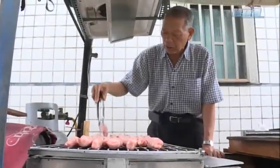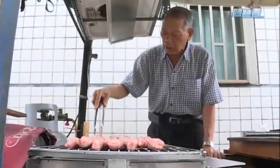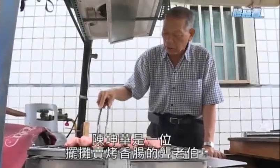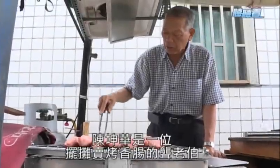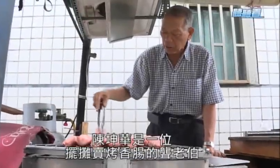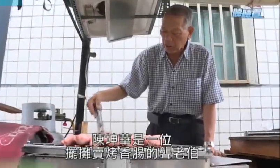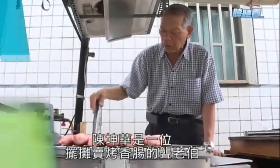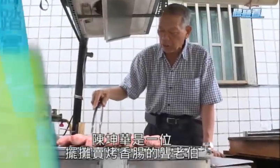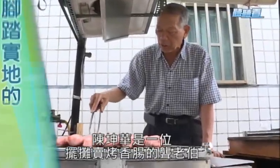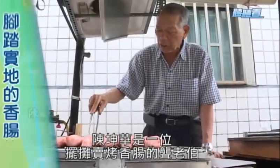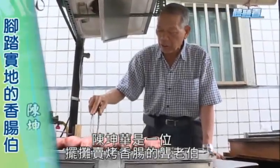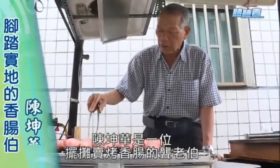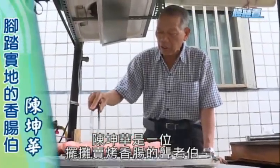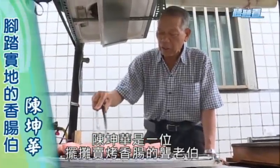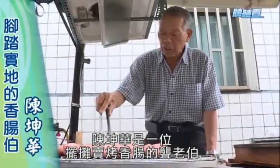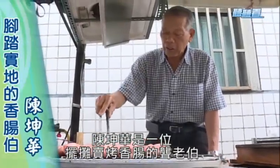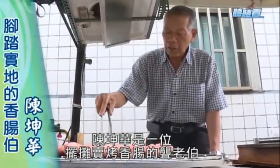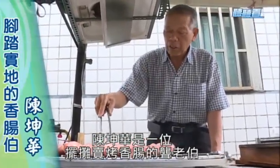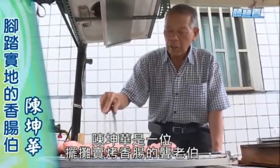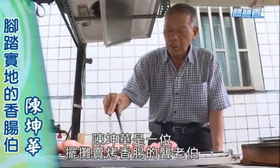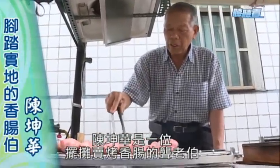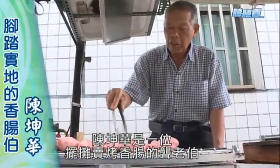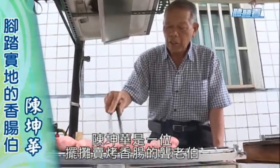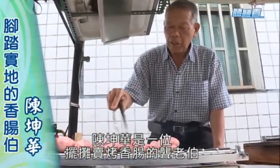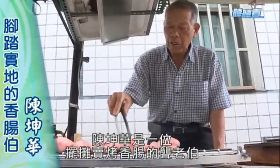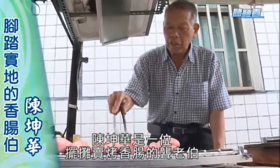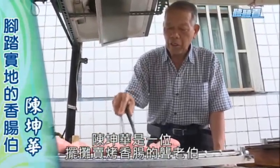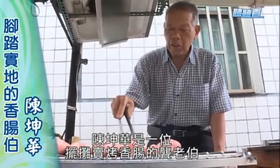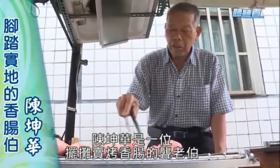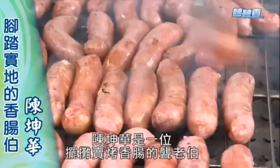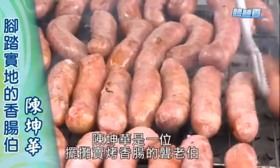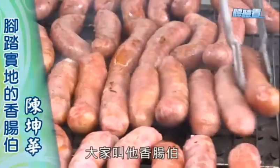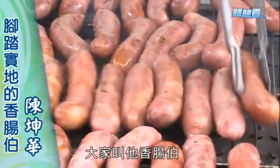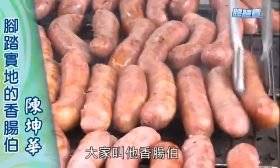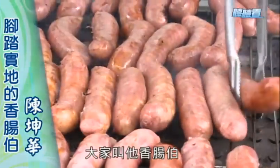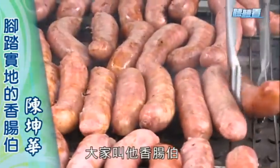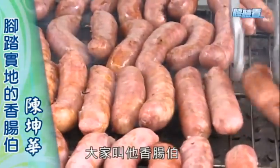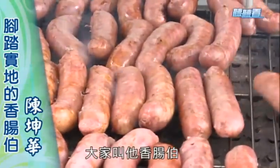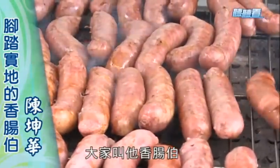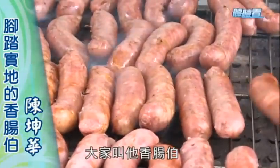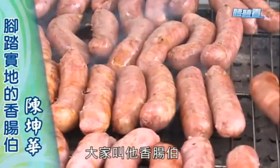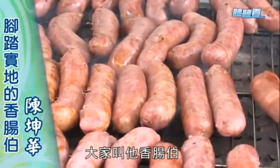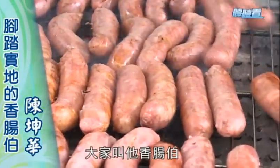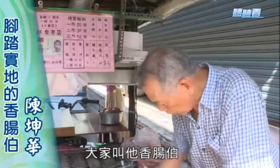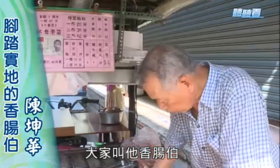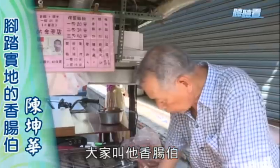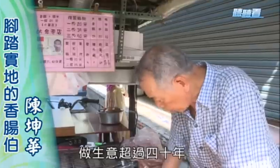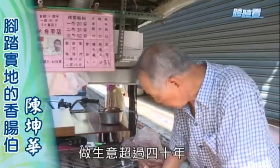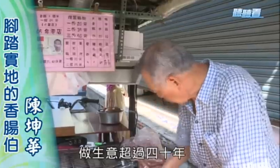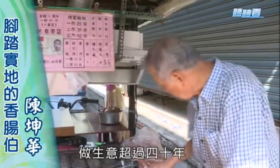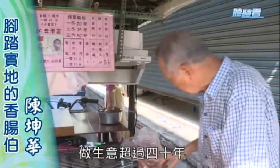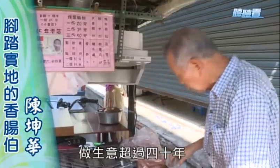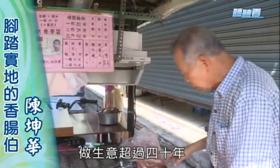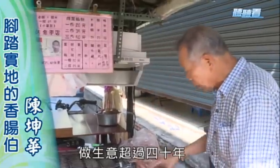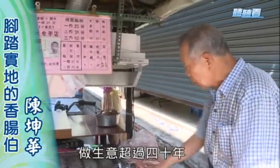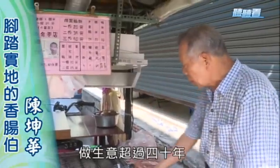陈坤华是一位摆摊卖烤香肠的龙老伯，大家叫他香肠伯，做生意超过